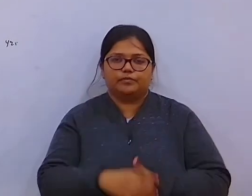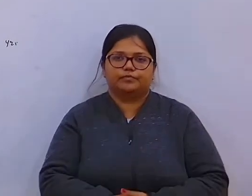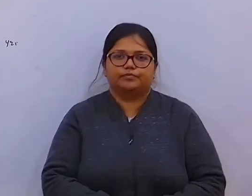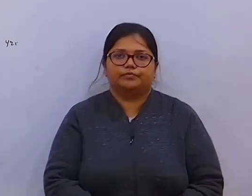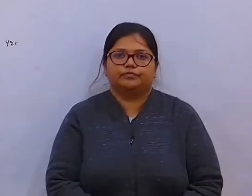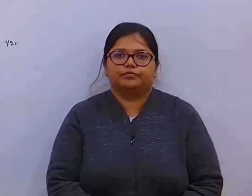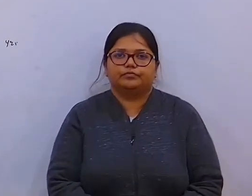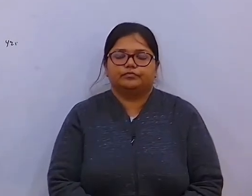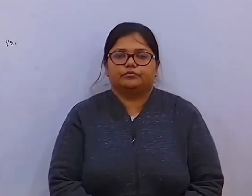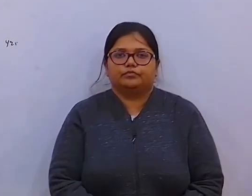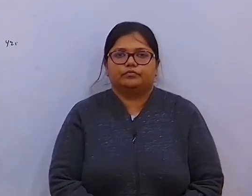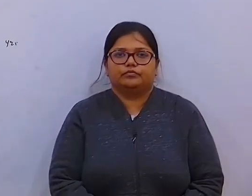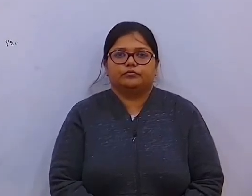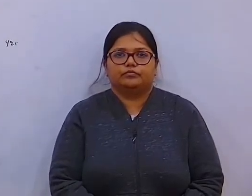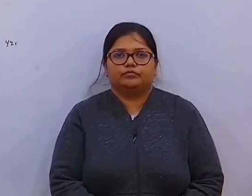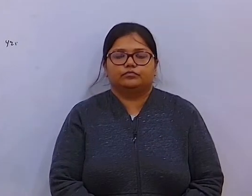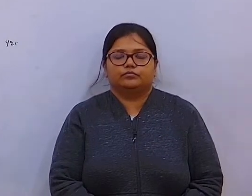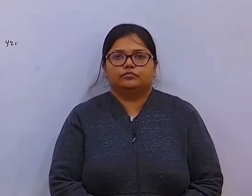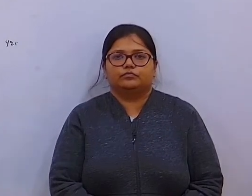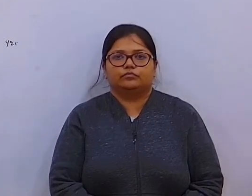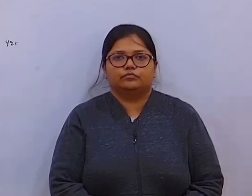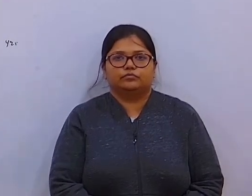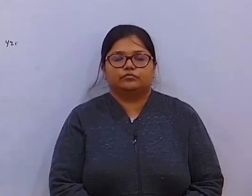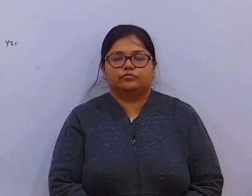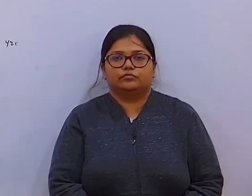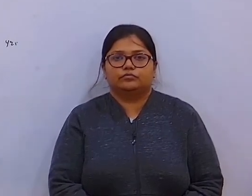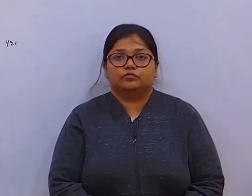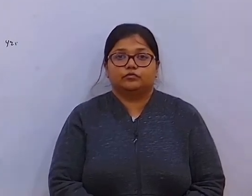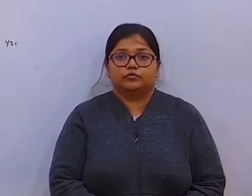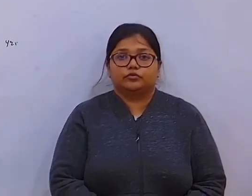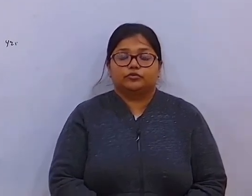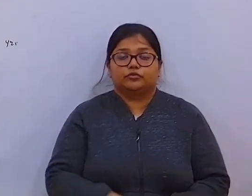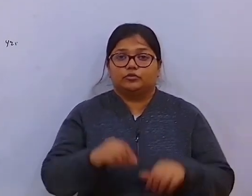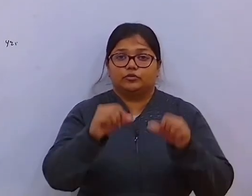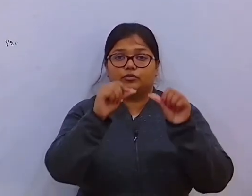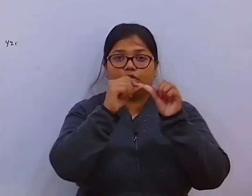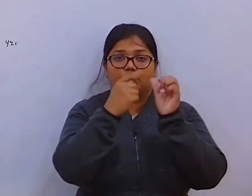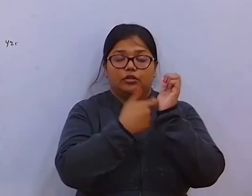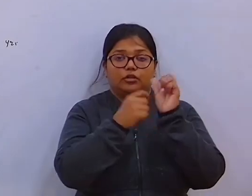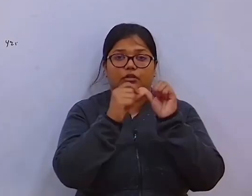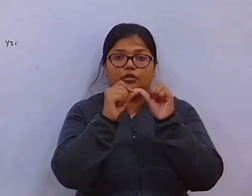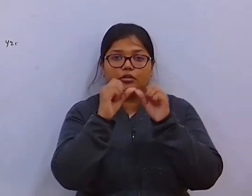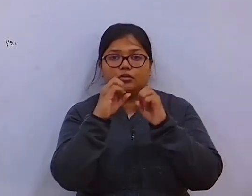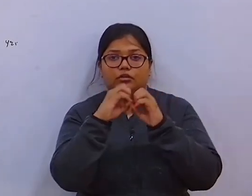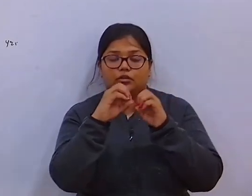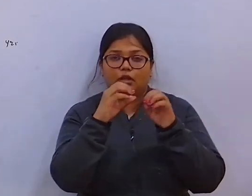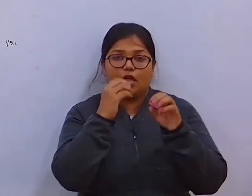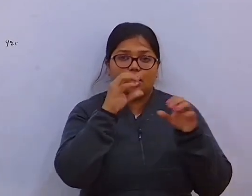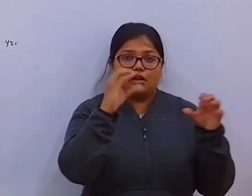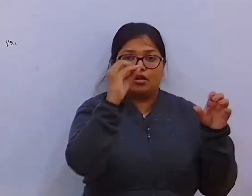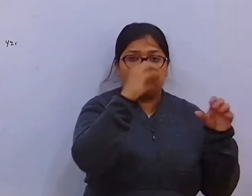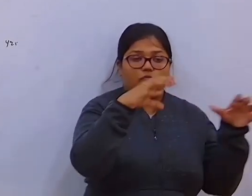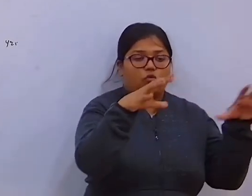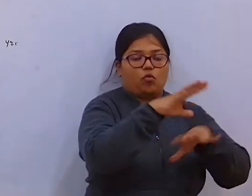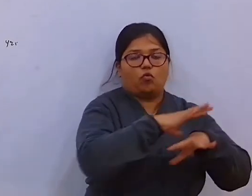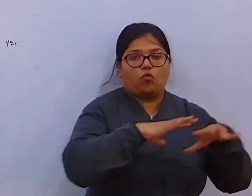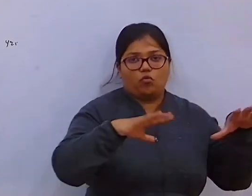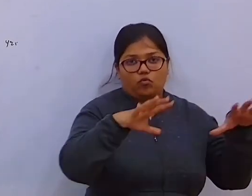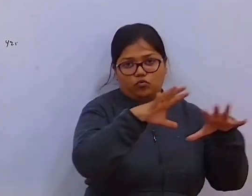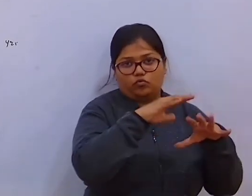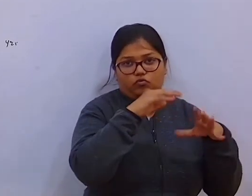जो पवने हैं भारत में प्रवेश करती है ना, अरब सागर, अरब महासागर से जो पवने